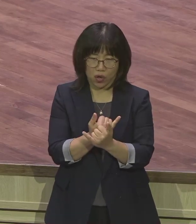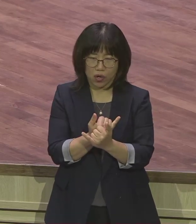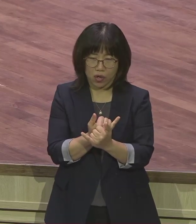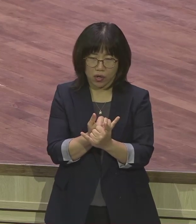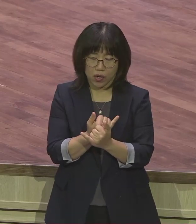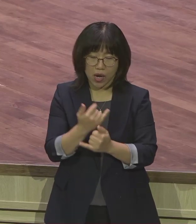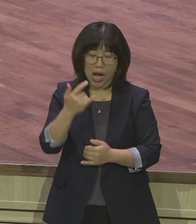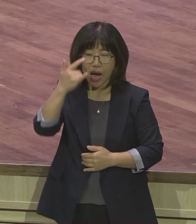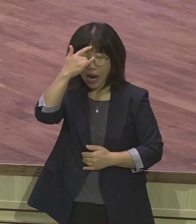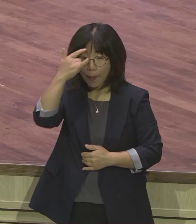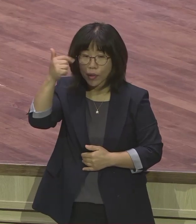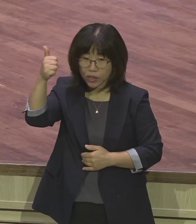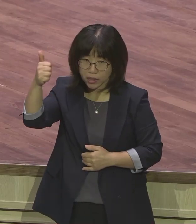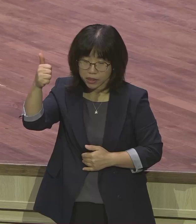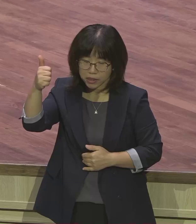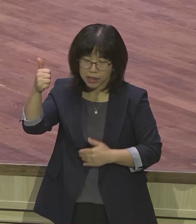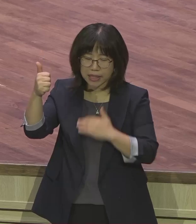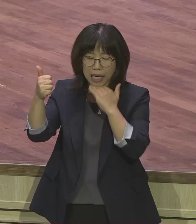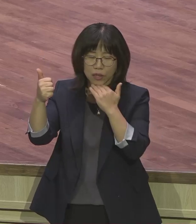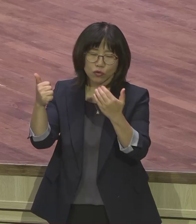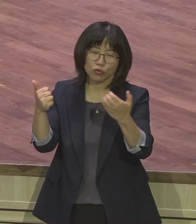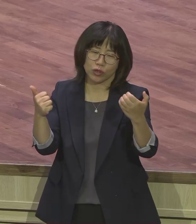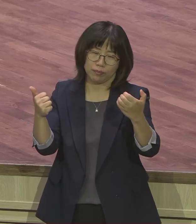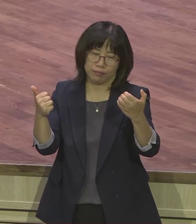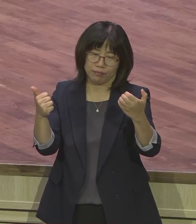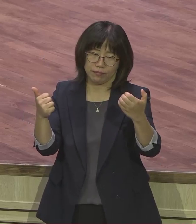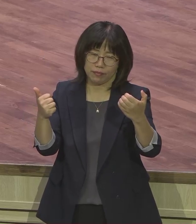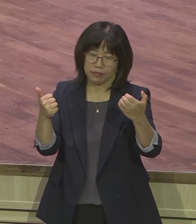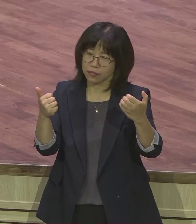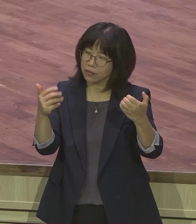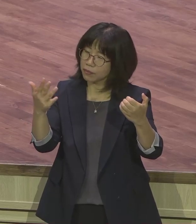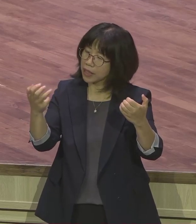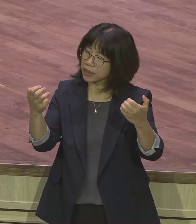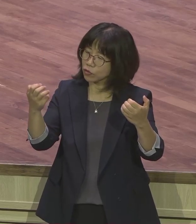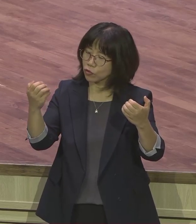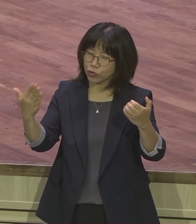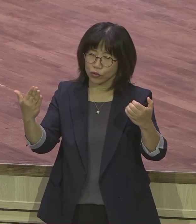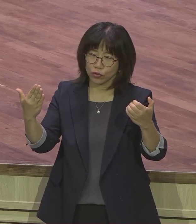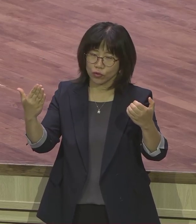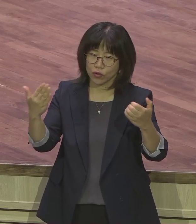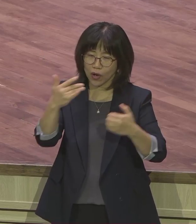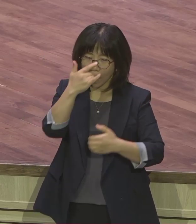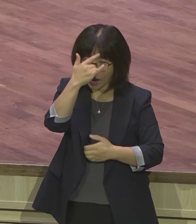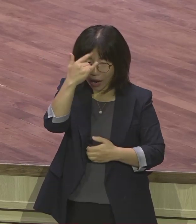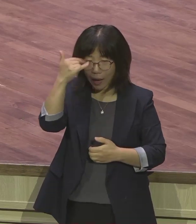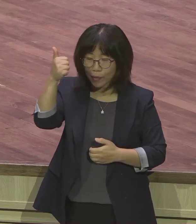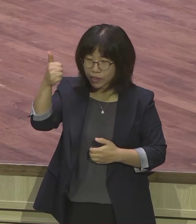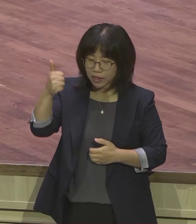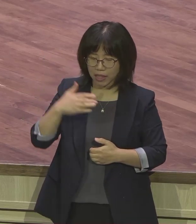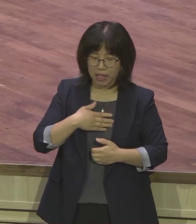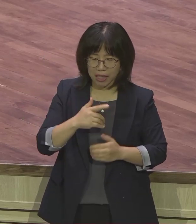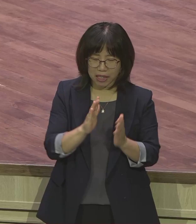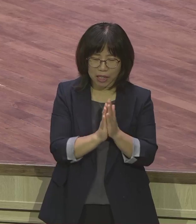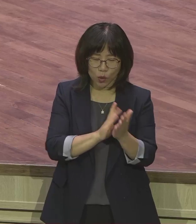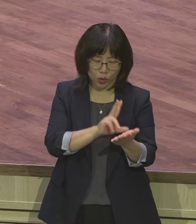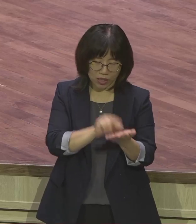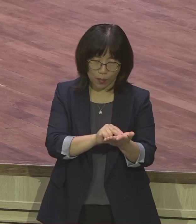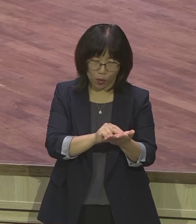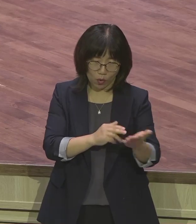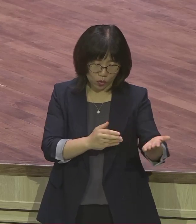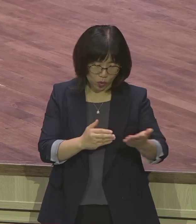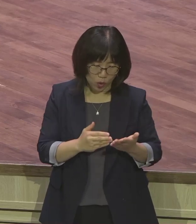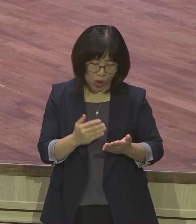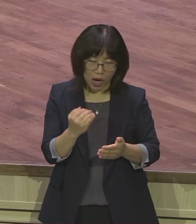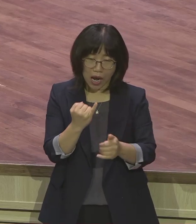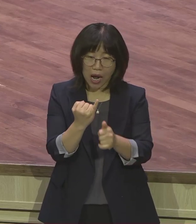할아버지가 한 분이 90살에 한 분이 85살이야 이름을 딱 적어가지고 내한테 기도 제목을 내놨다 보니까 할머니 다